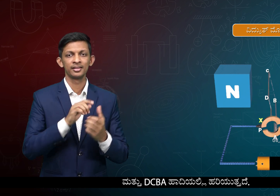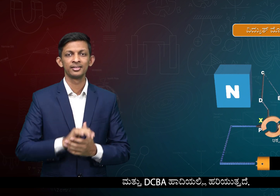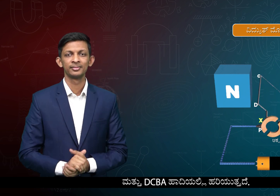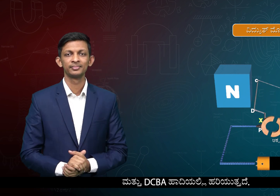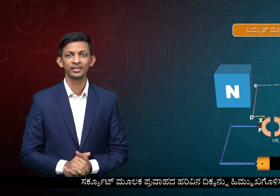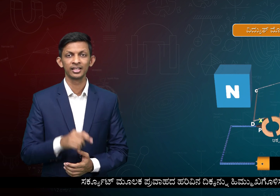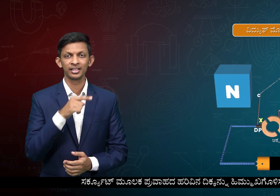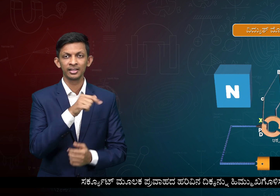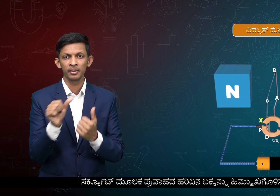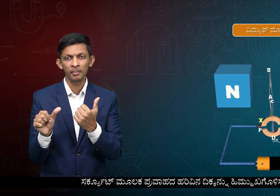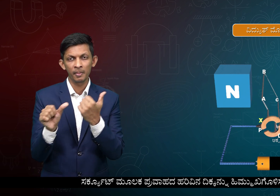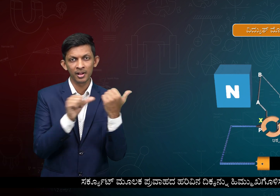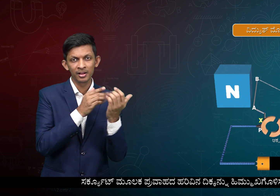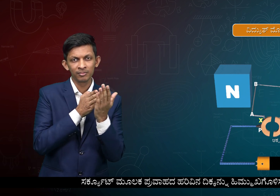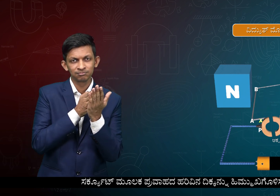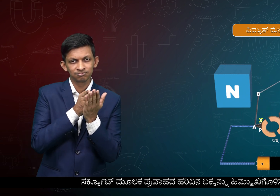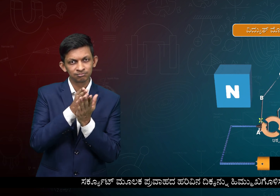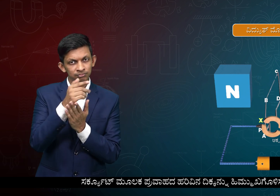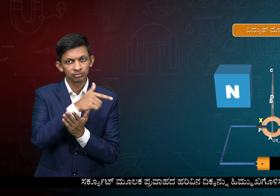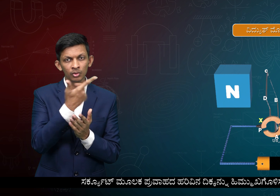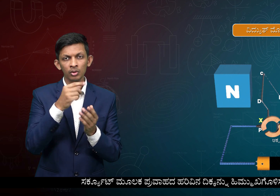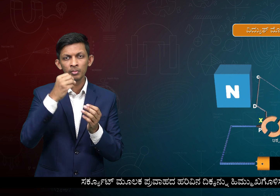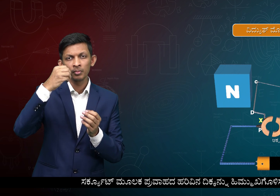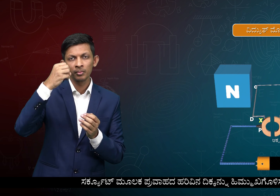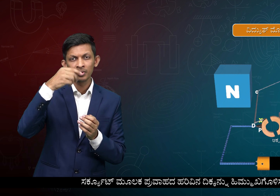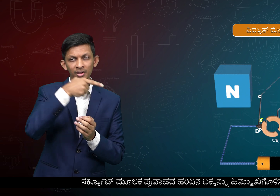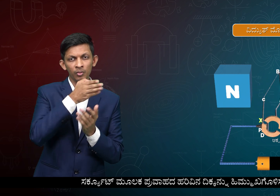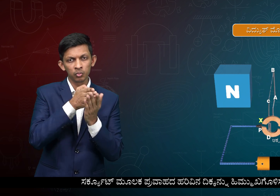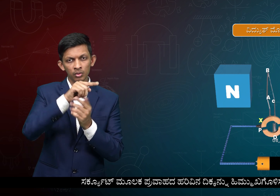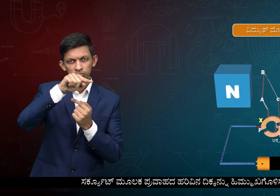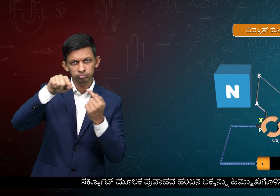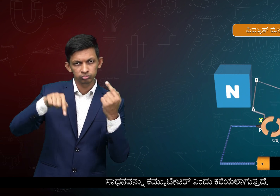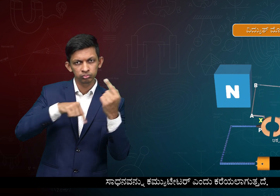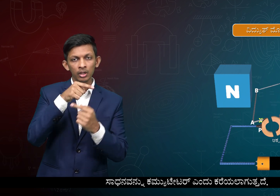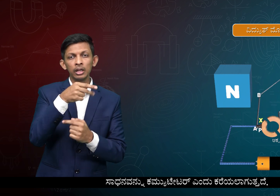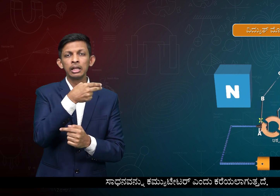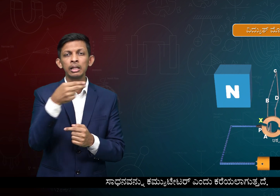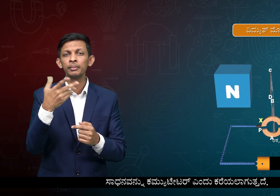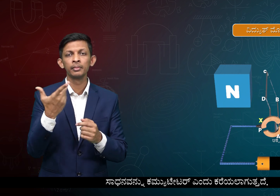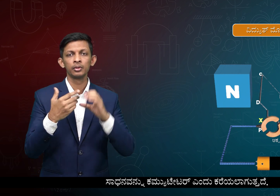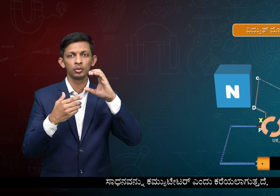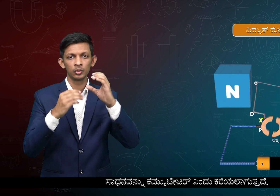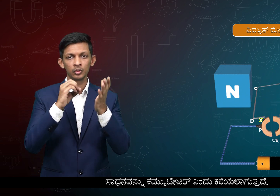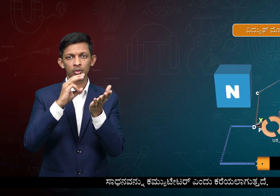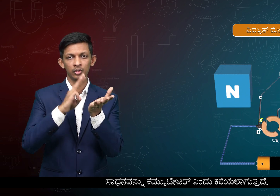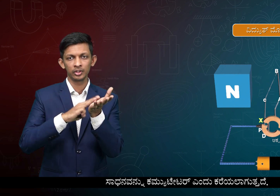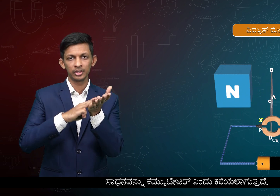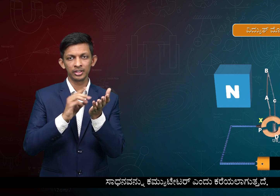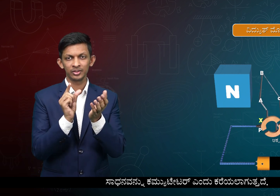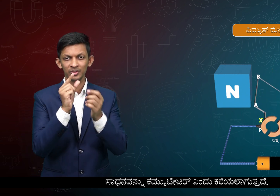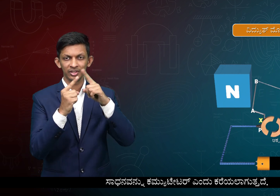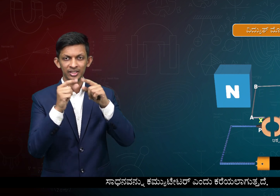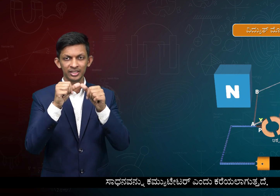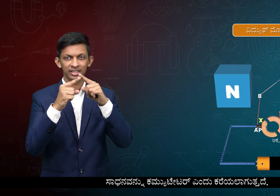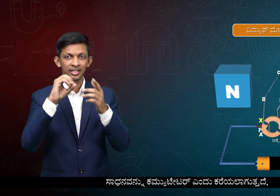ಹರಿಯುತ್ತದೆ. ಸರ್ಕ್ಯೂಟ್ ಮೂಲಕ ಪ್ರವಾಹದ ಹರಿವಿನ ದಿಕ್ಕನ್ನು ಹಿಮ್ಮುಖಗೊಳಿಸುವ ಸಾಧನವನ್ನು ಕಮ್ಯೂಟೇಟರ್